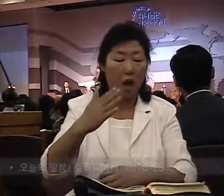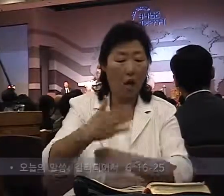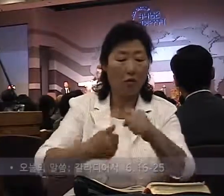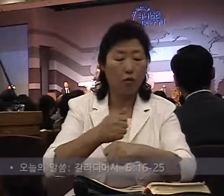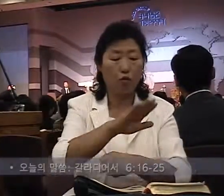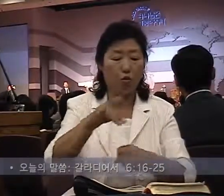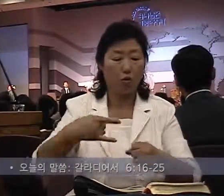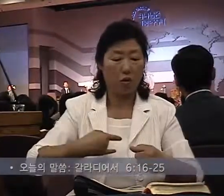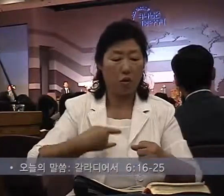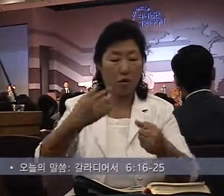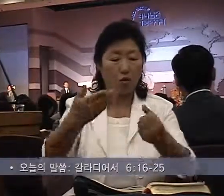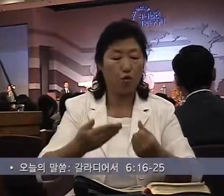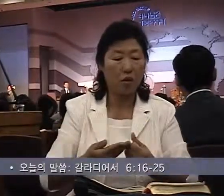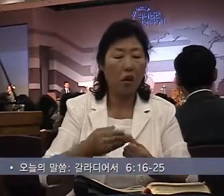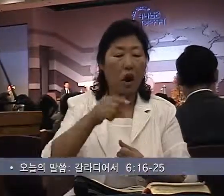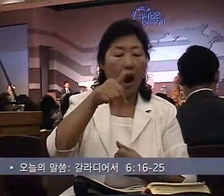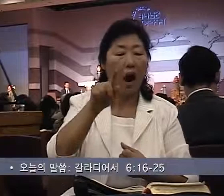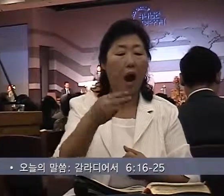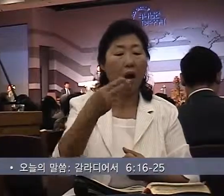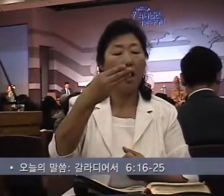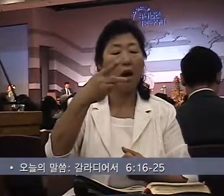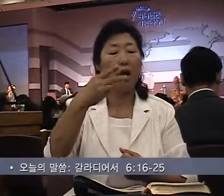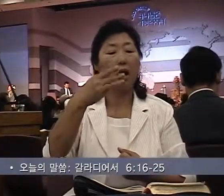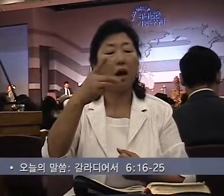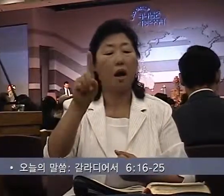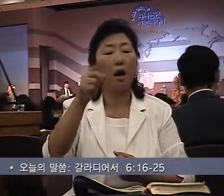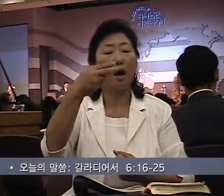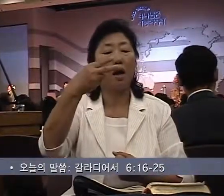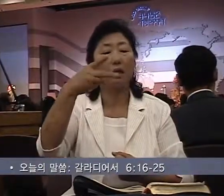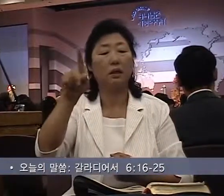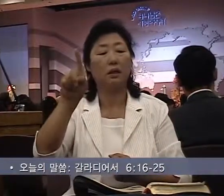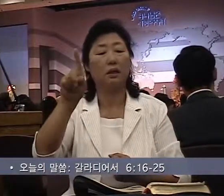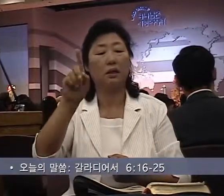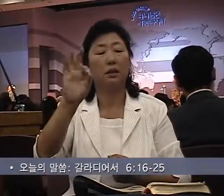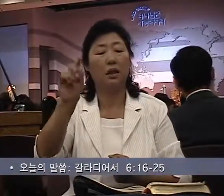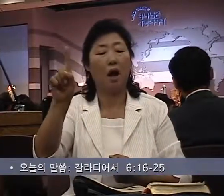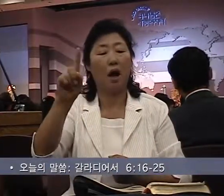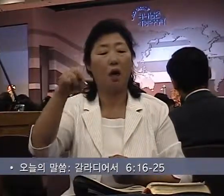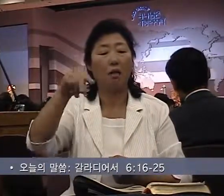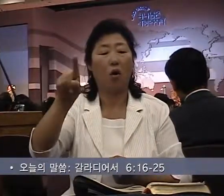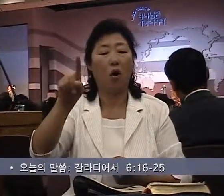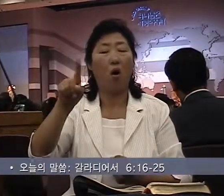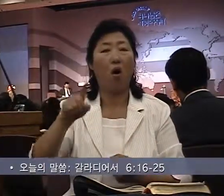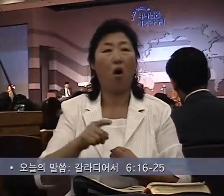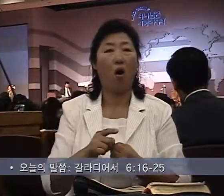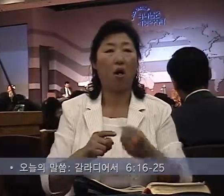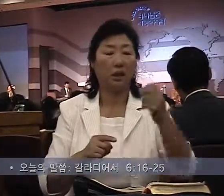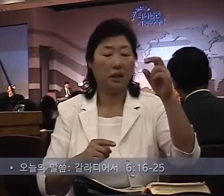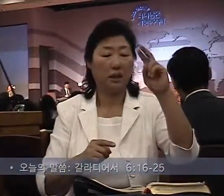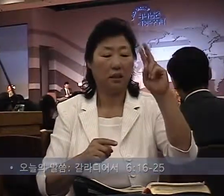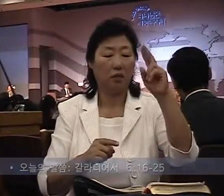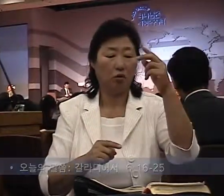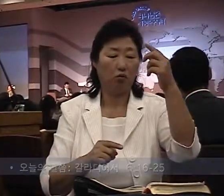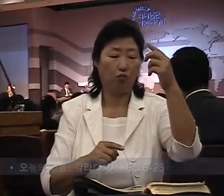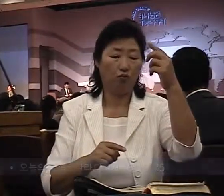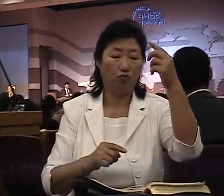주시는 말씀은 갈라디아서 5장 16절에서 25절까지 말씀입니다. 제가 아직 성경으로 신약 308면에